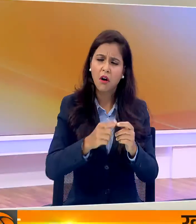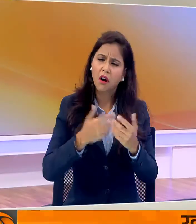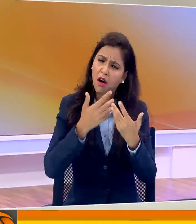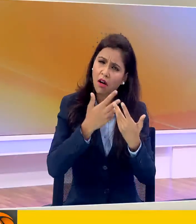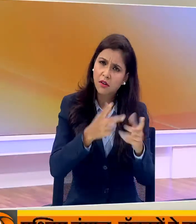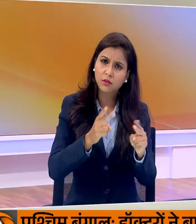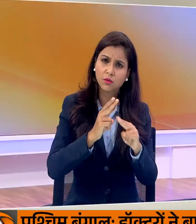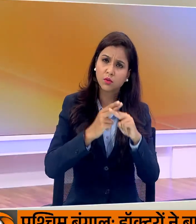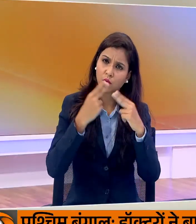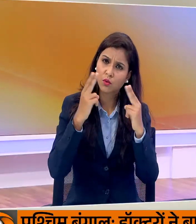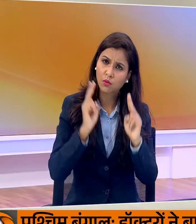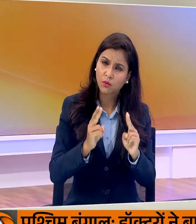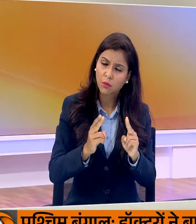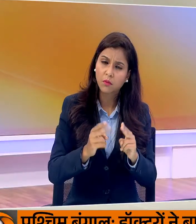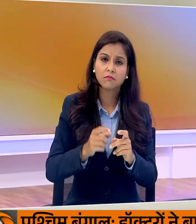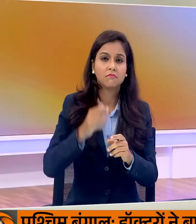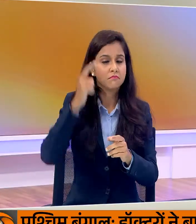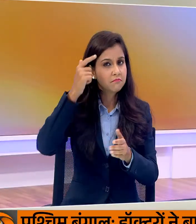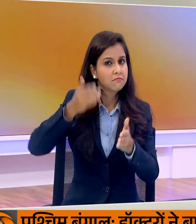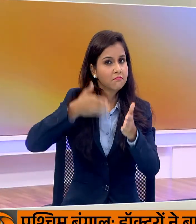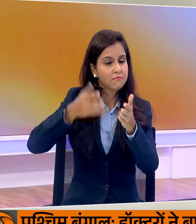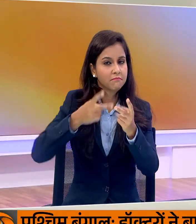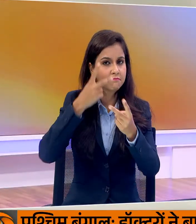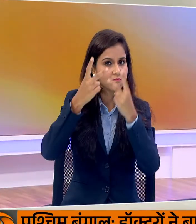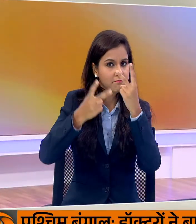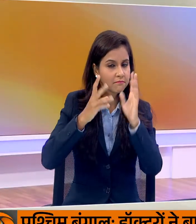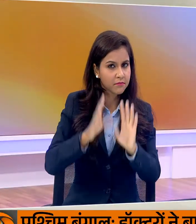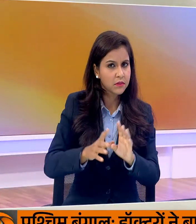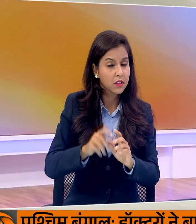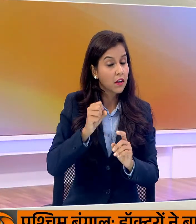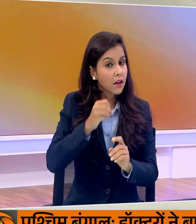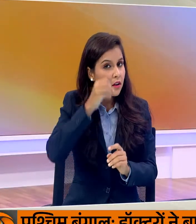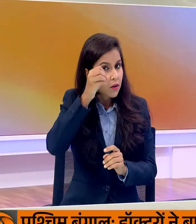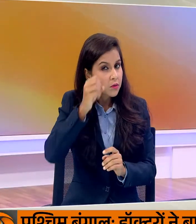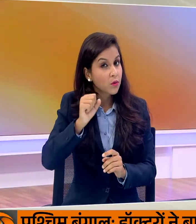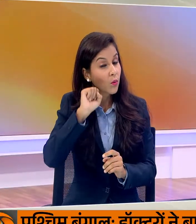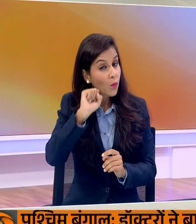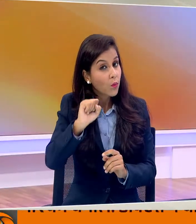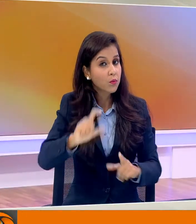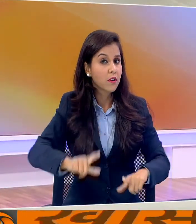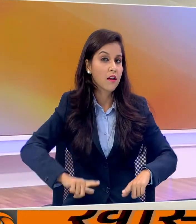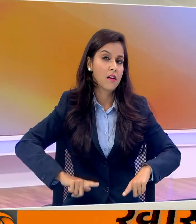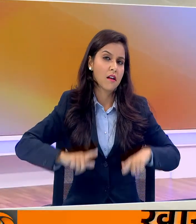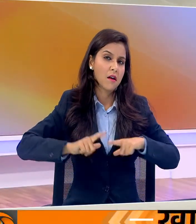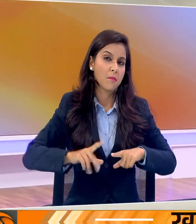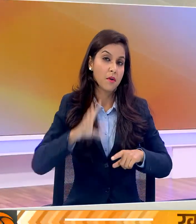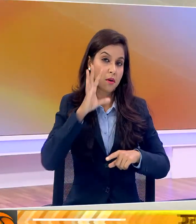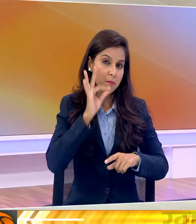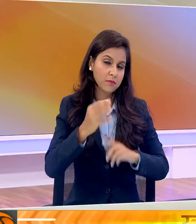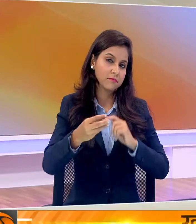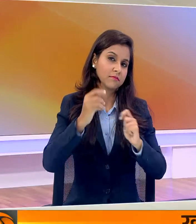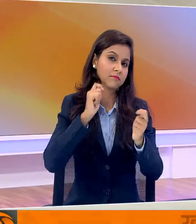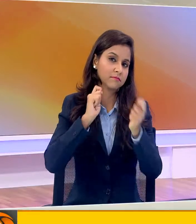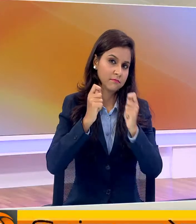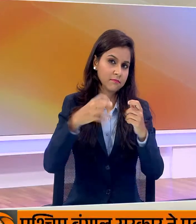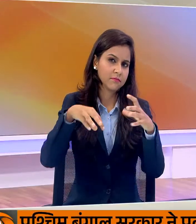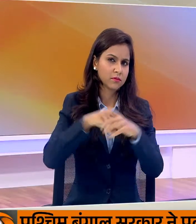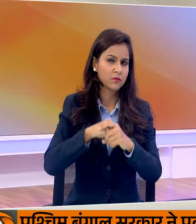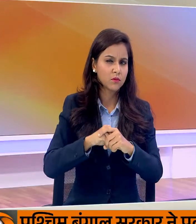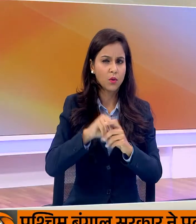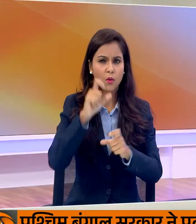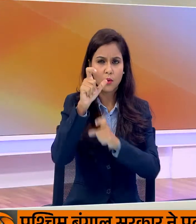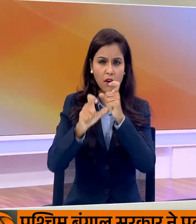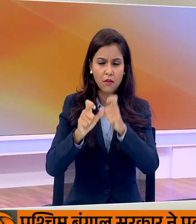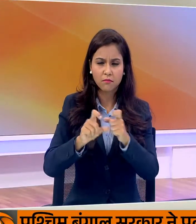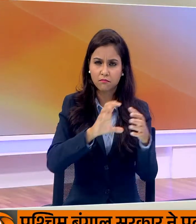थे। इन यात्राओं ने गांधी जी के जीवन में महत्वपूर्ण भूमिका निभाई, जिससे उन्हें जीवन के सभी क्षेत्रों के लोगों से